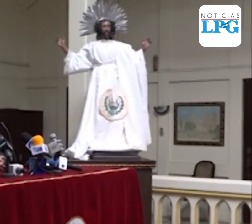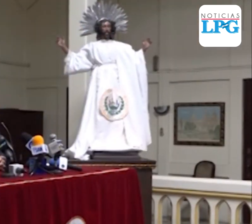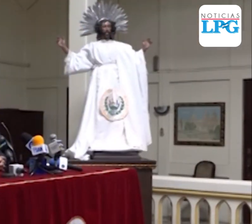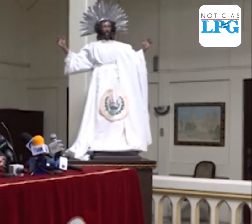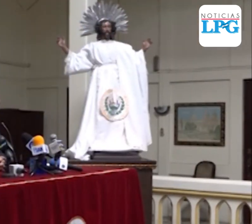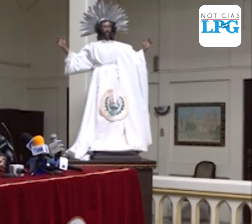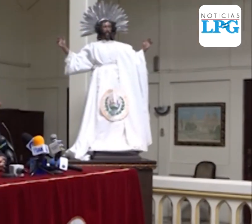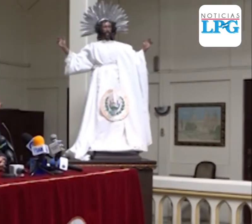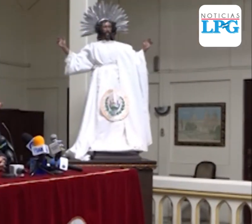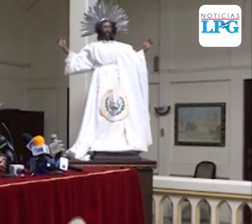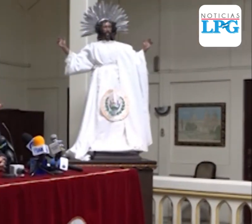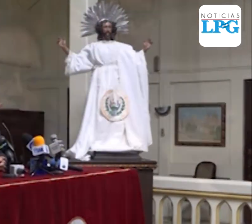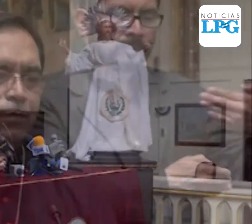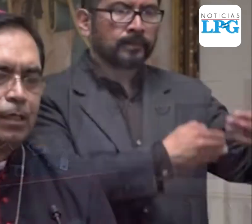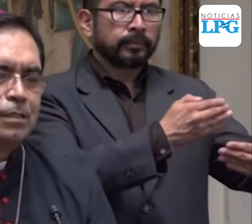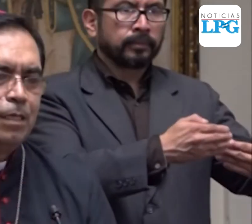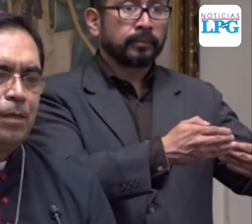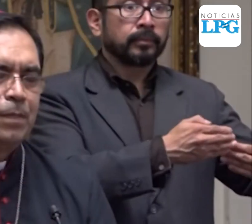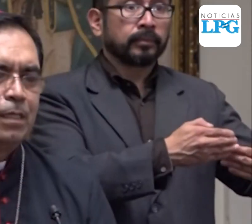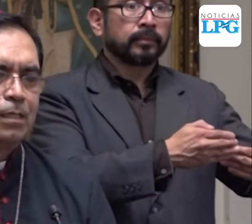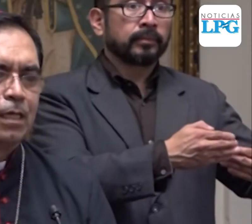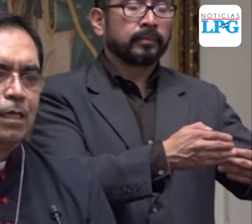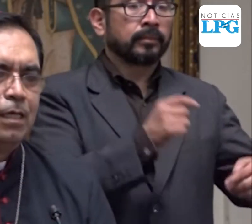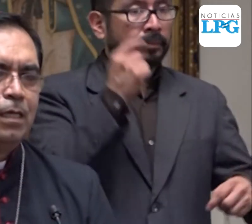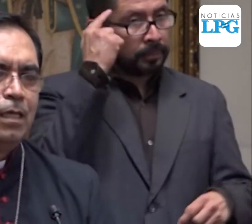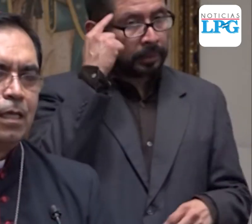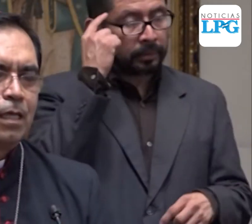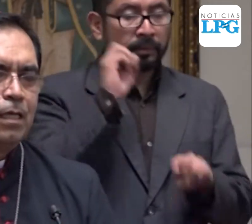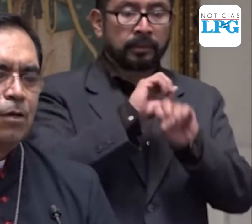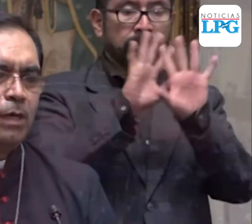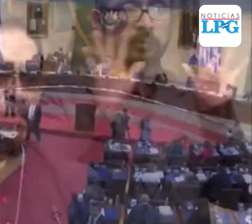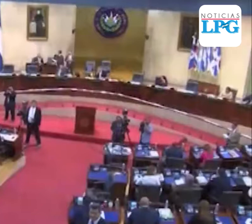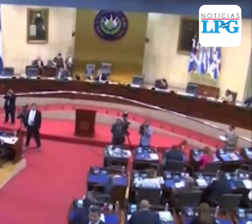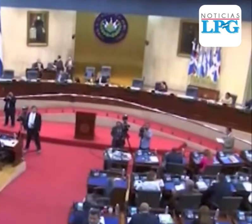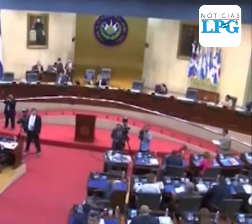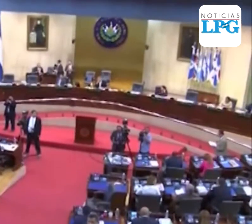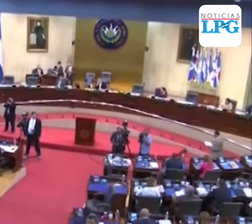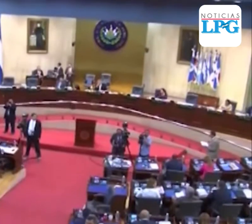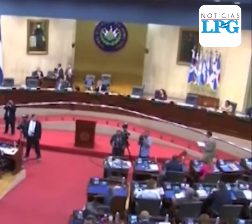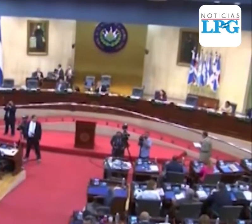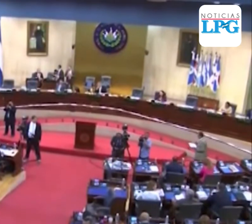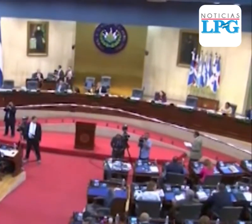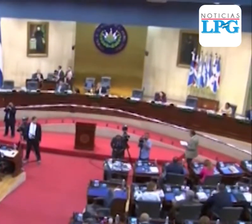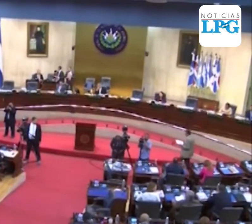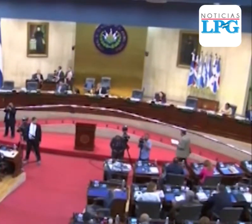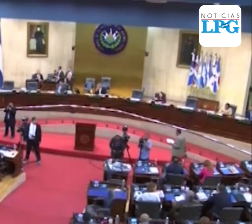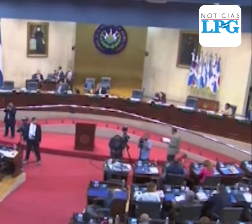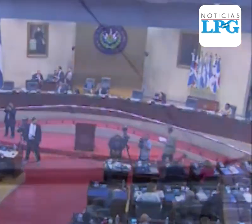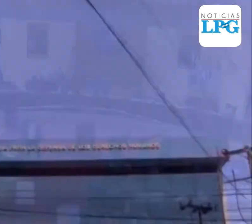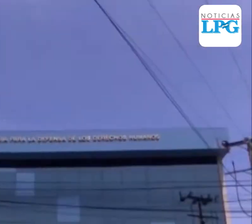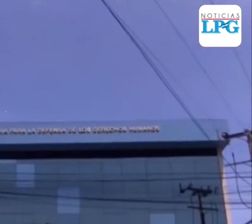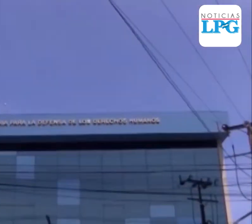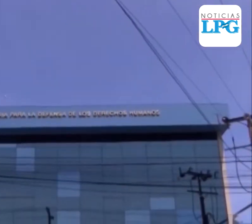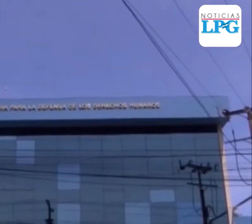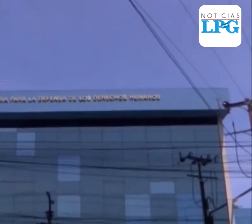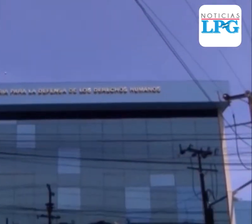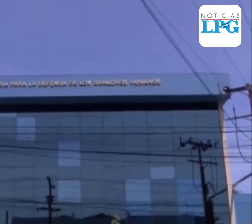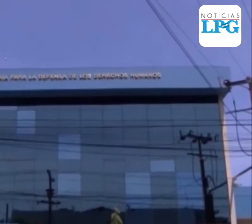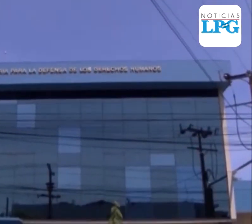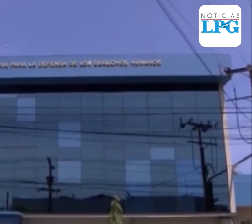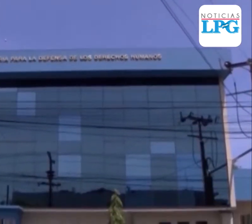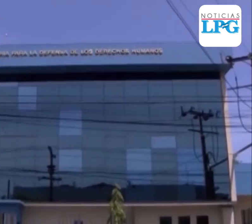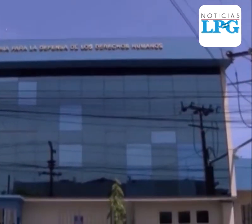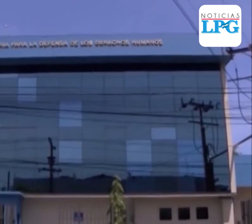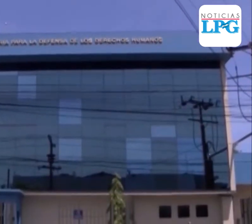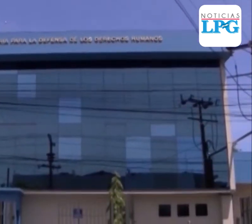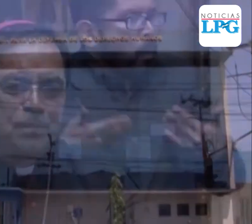arzobispo José Luis Escobar Alas también se refirió a la falta de acuerdo en la Asamblea Legislativa para elegir al nuevo titular de la Procuraduría para